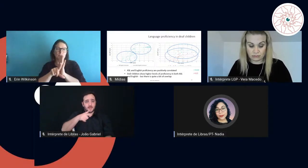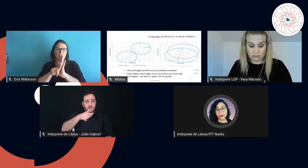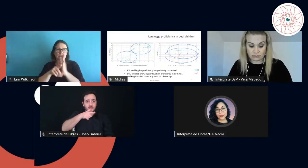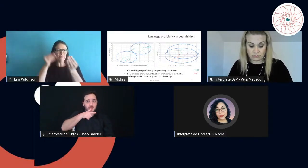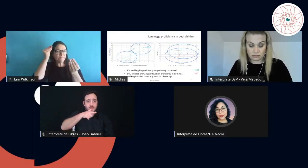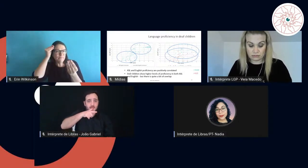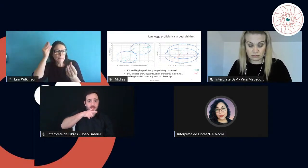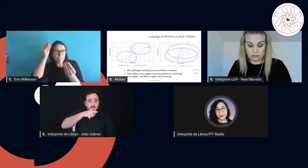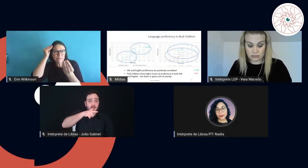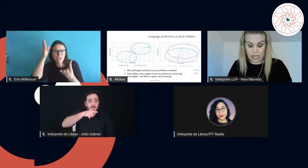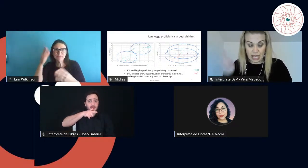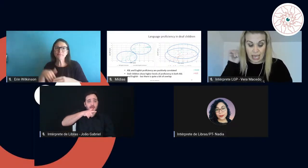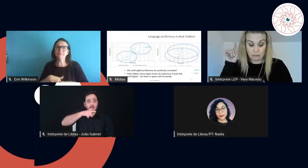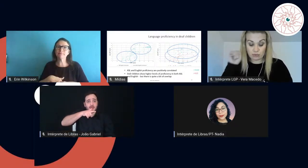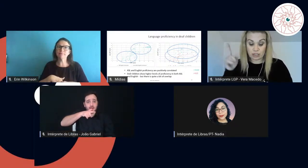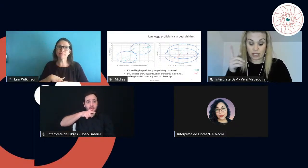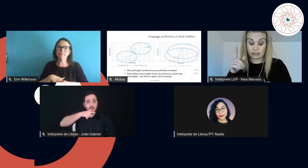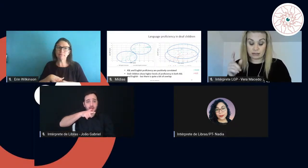O que é importante